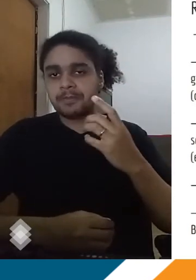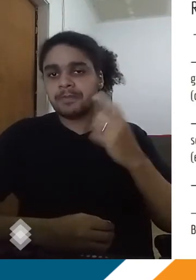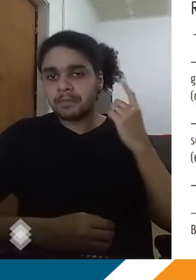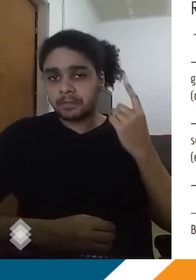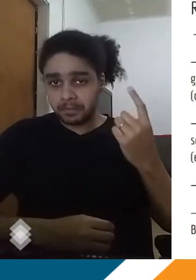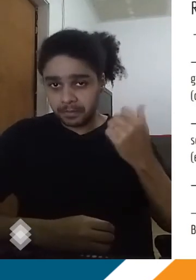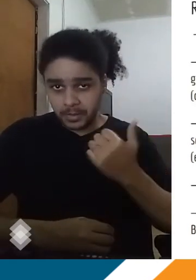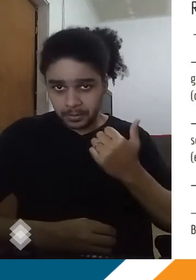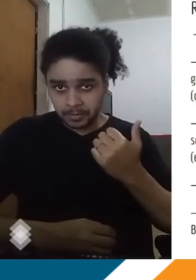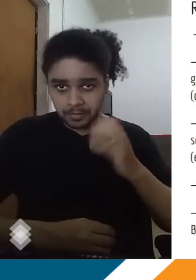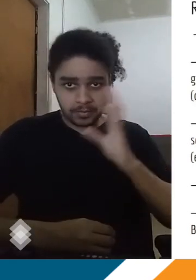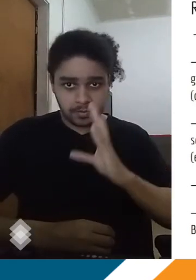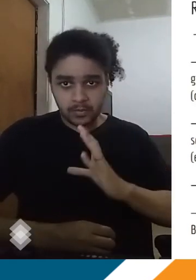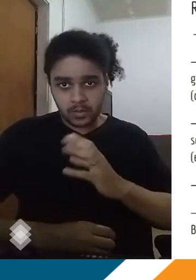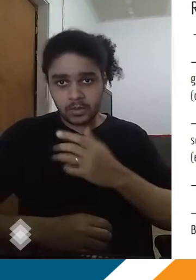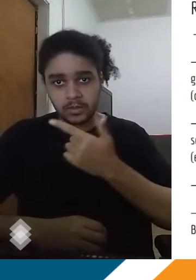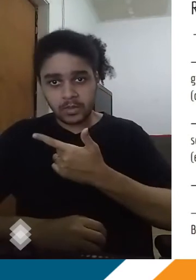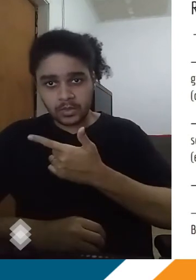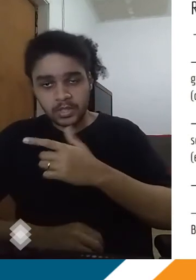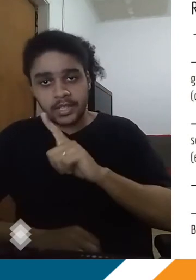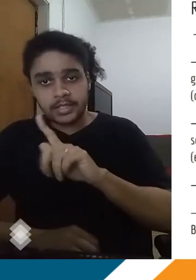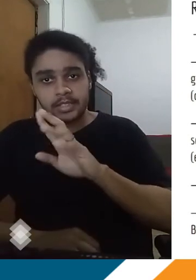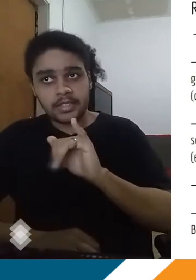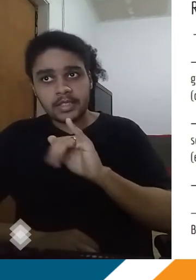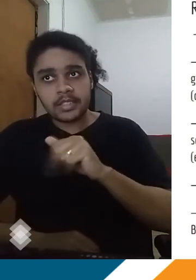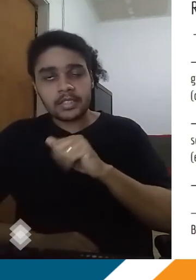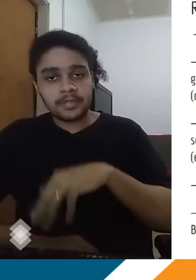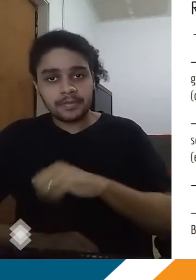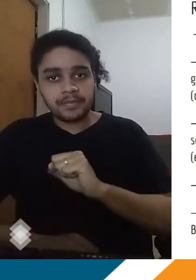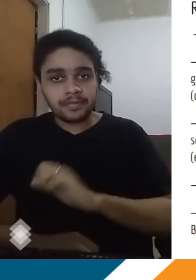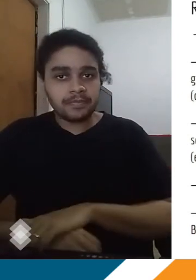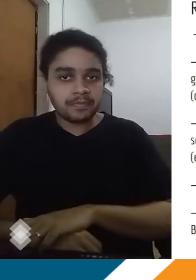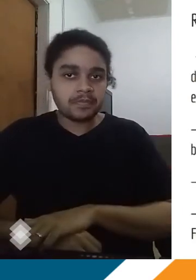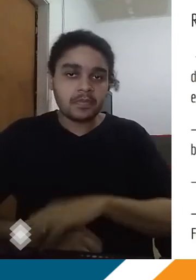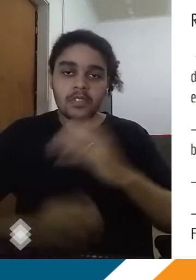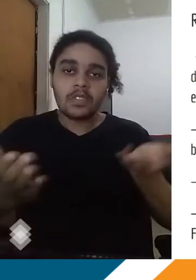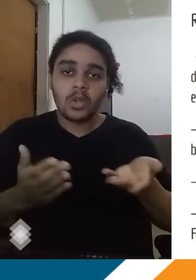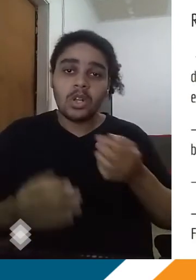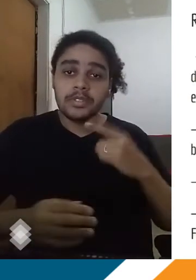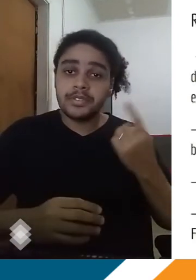basicamente dois tipos: o escudo brasileiro e o escudo das Guianas.